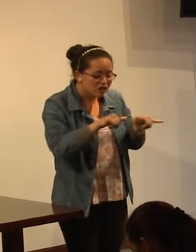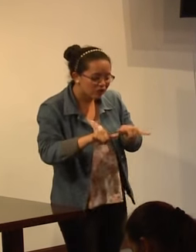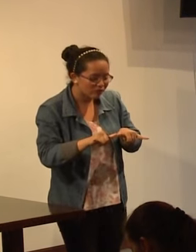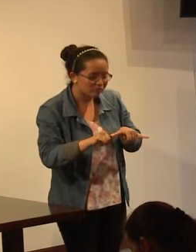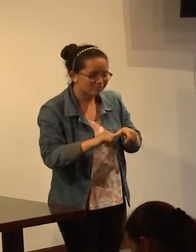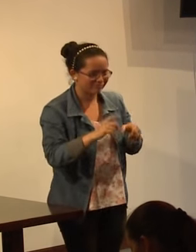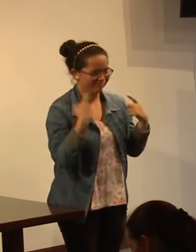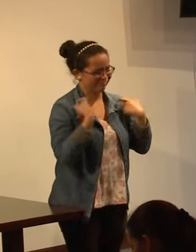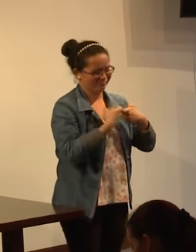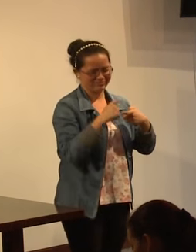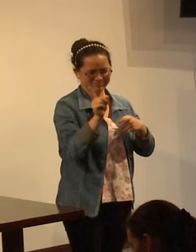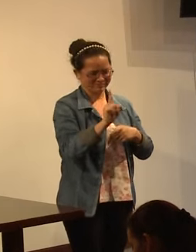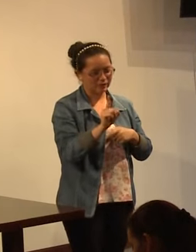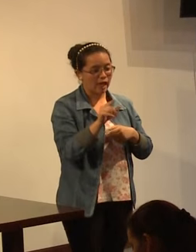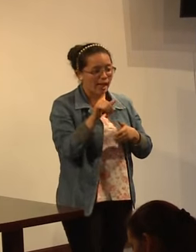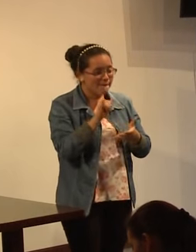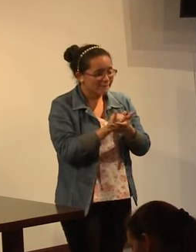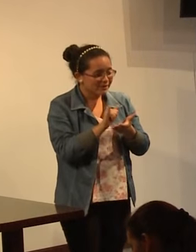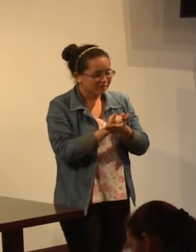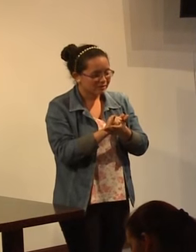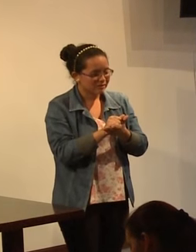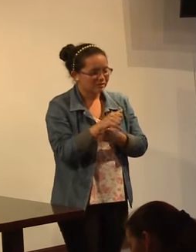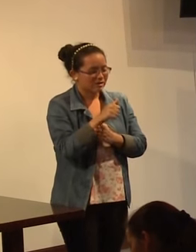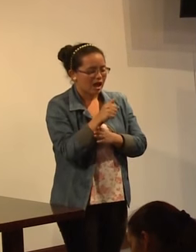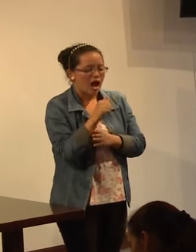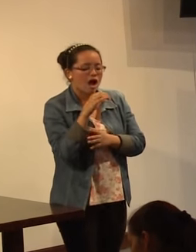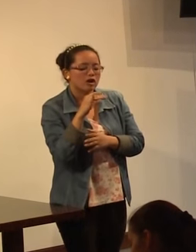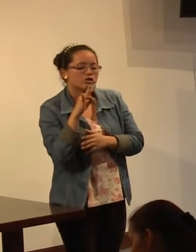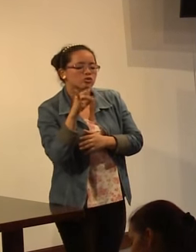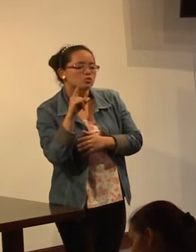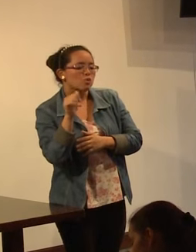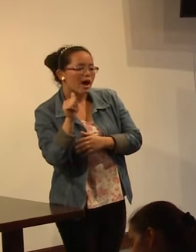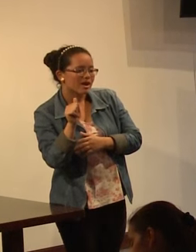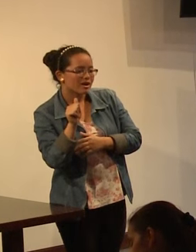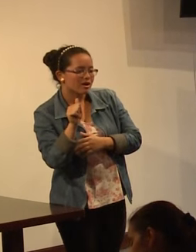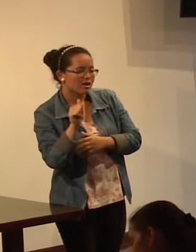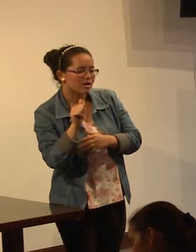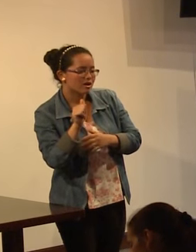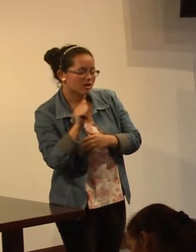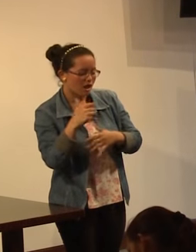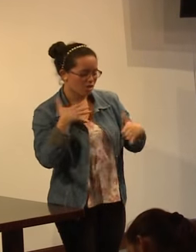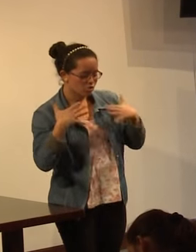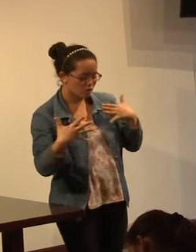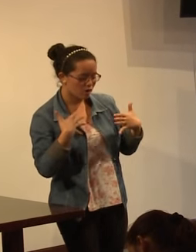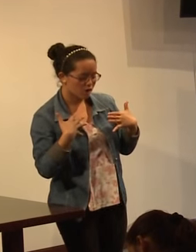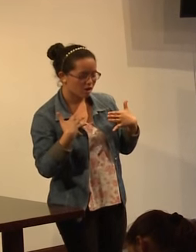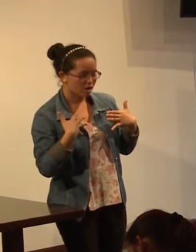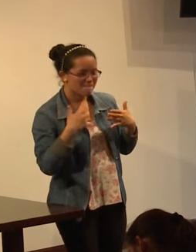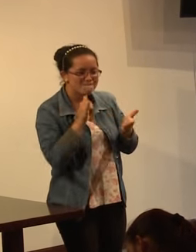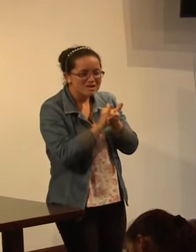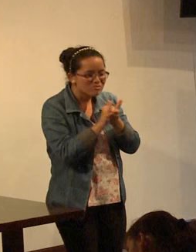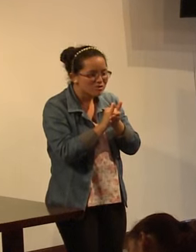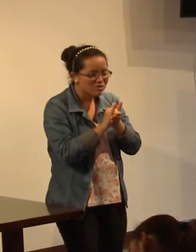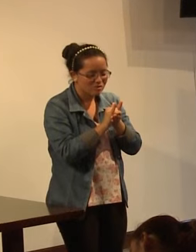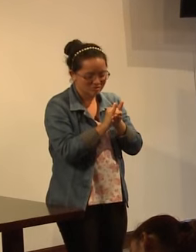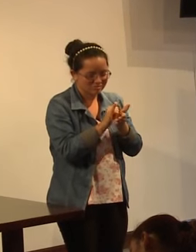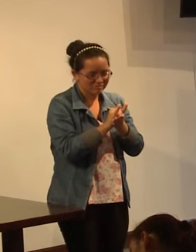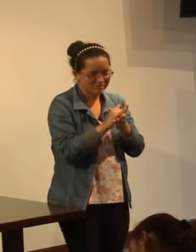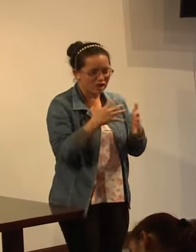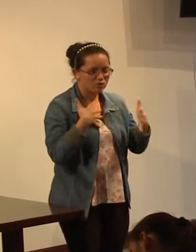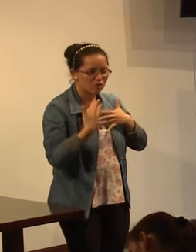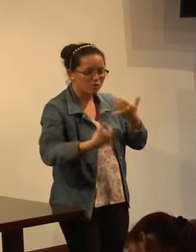resto, en la mayoría de los idiomas, se dice actuar o tocar, se dice igual que jugar. Es cuando un actor va, la palabra es la